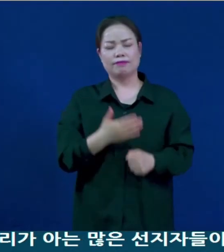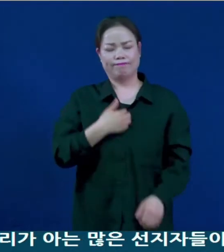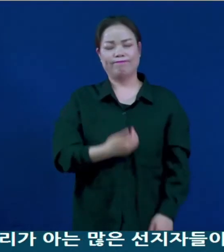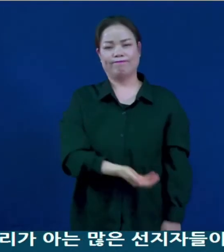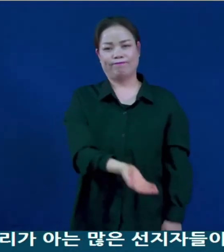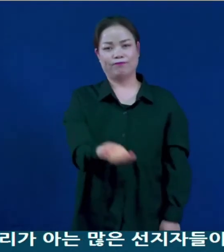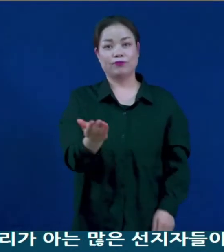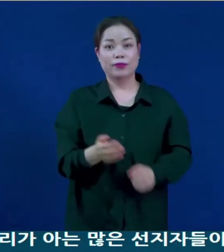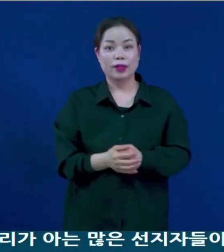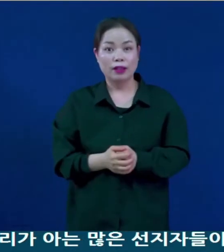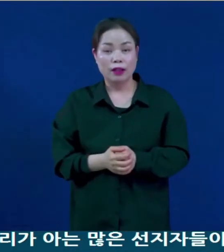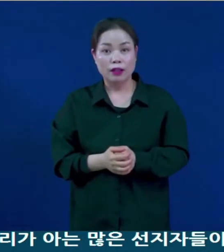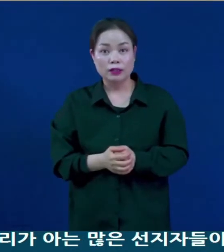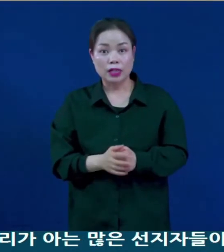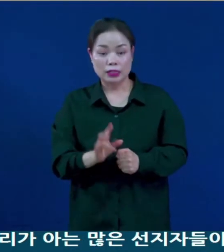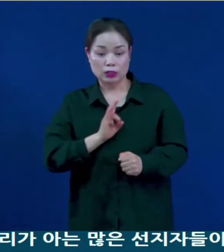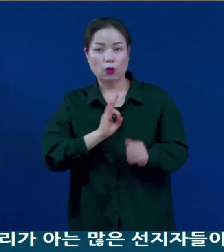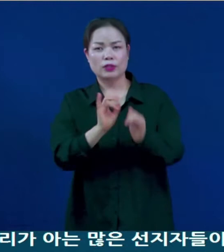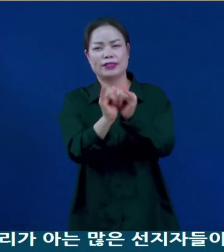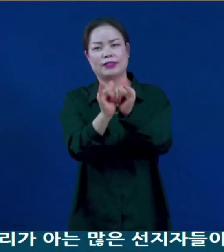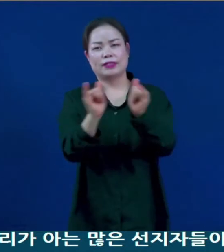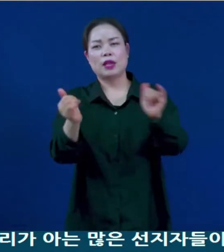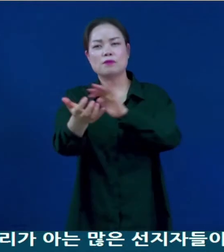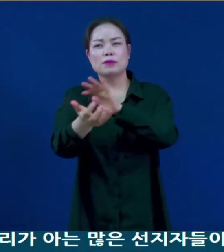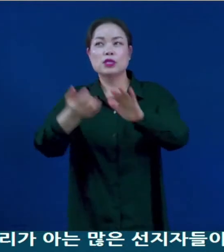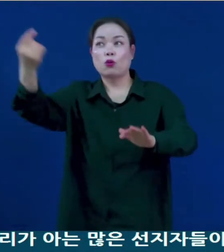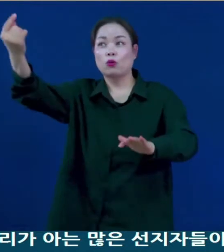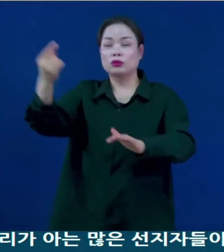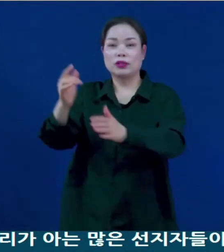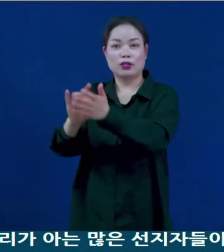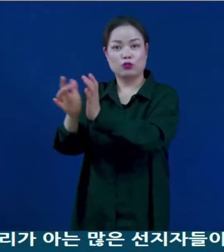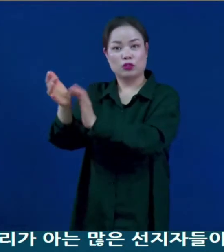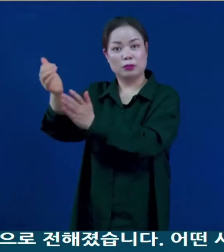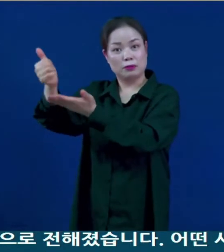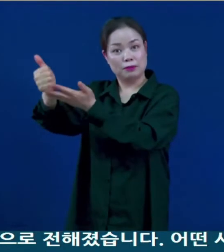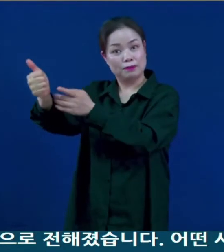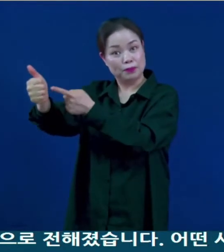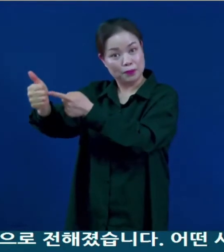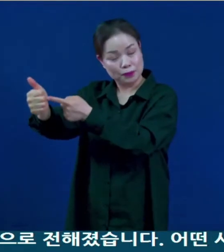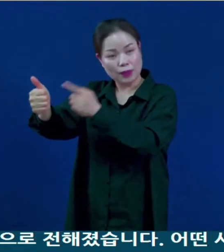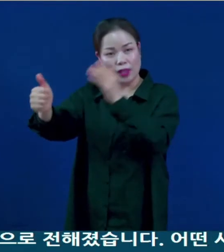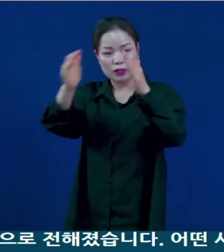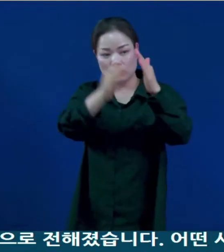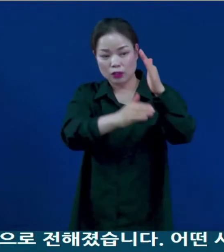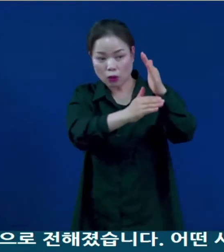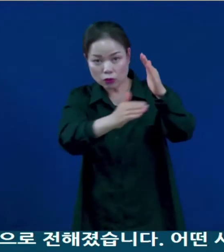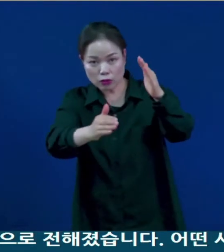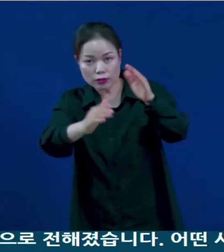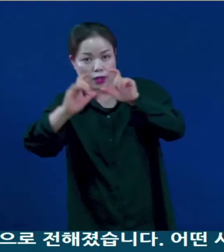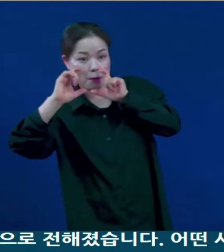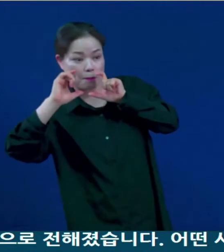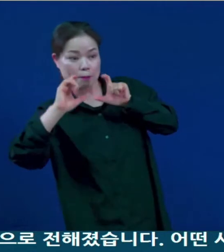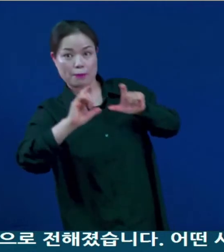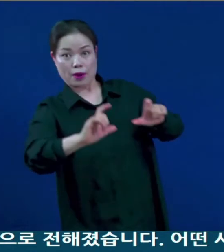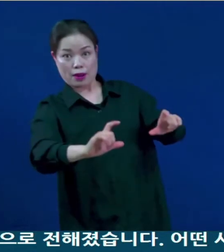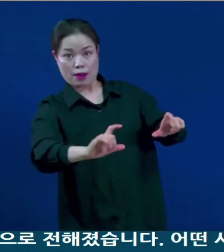알려주었다. 그래서 선지자들은 미리 오실 예수님을 성도들에게